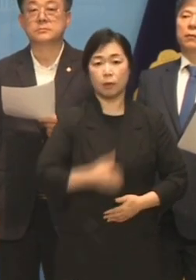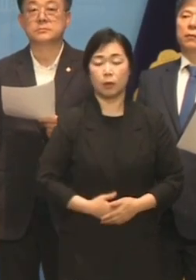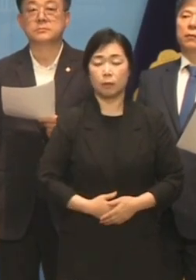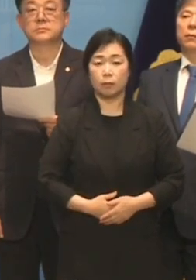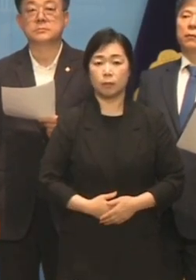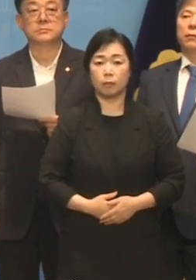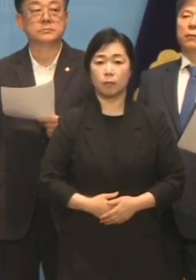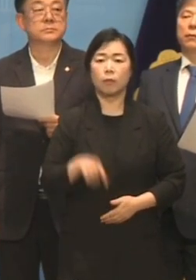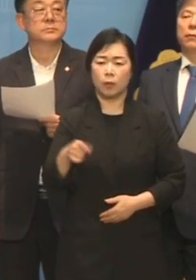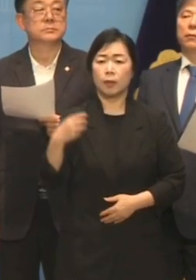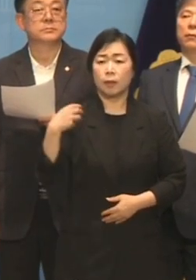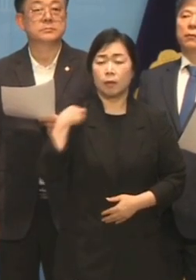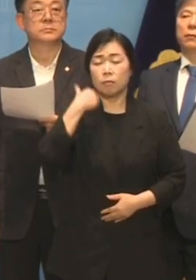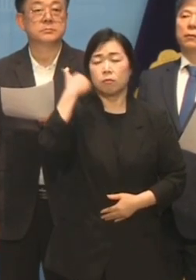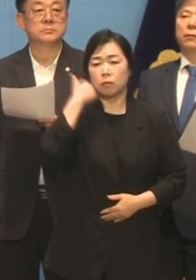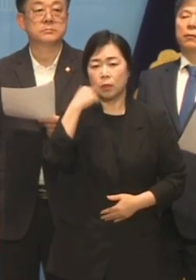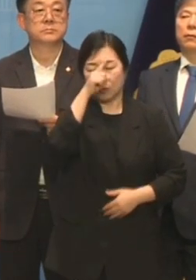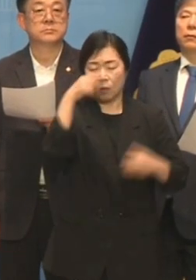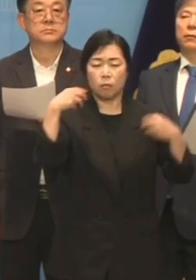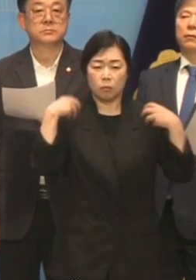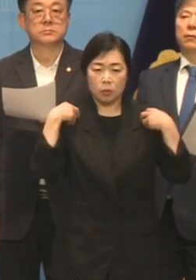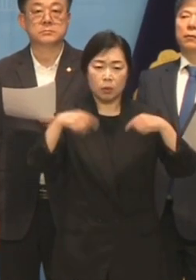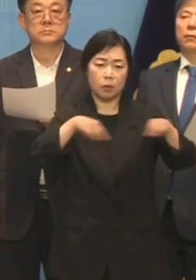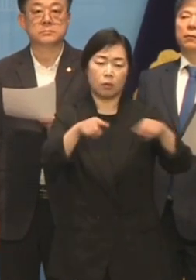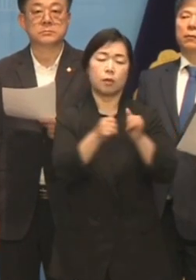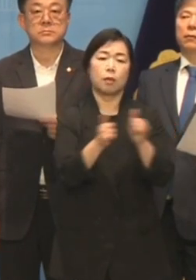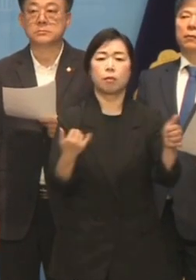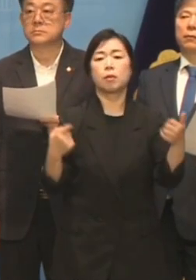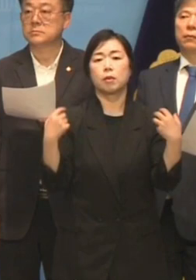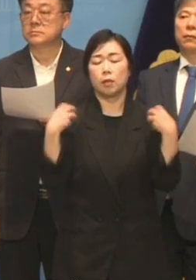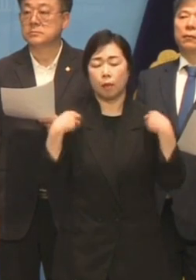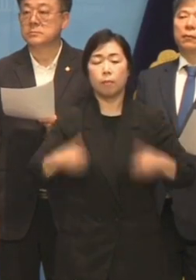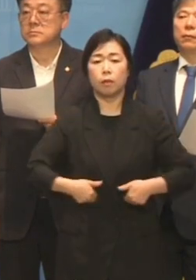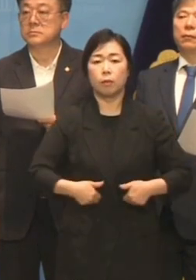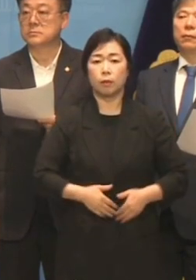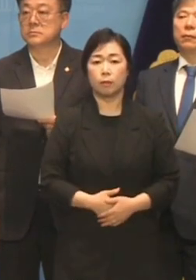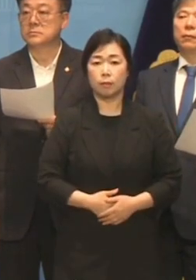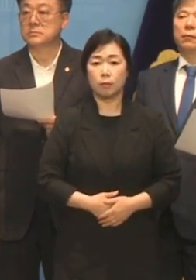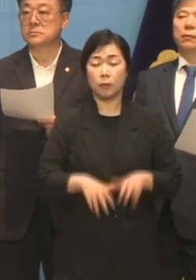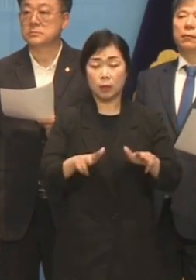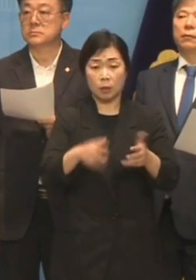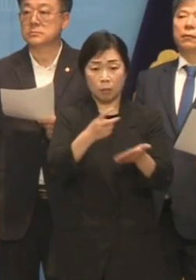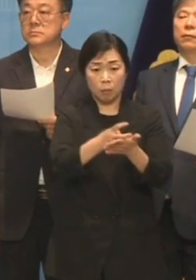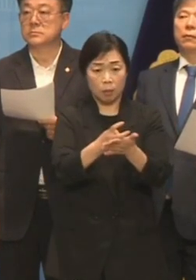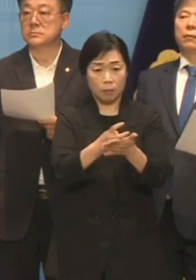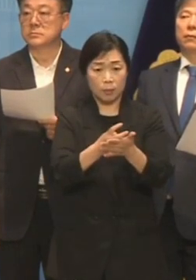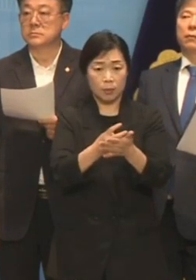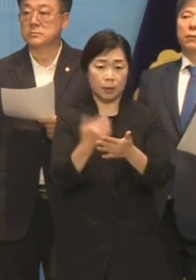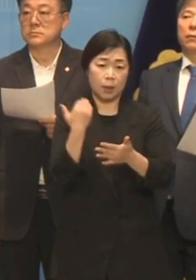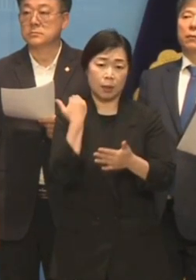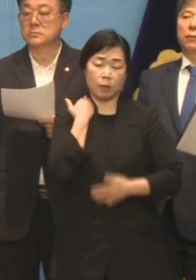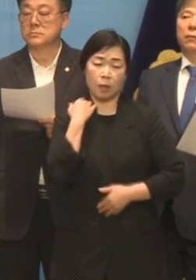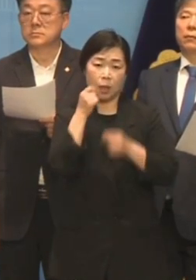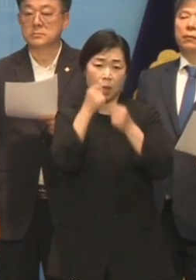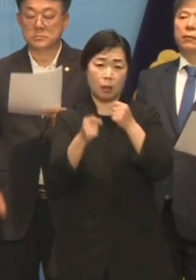되고 정치권이 져야 됩니다. 지금 발의되어 있는 전세사기 깡통전세 특별법